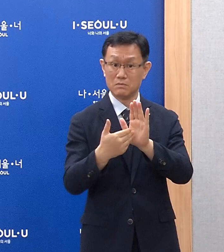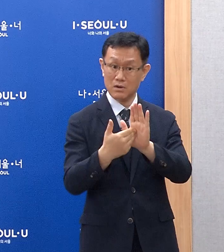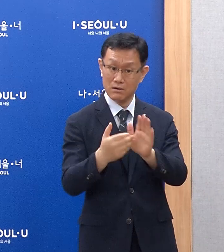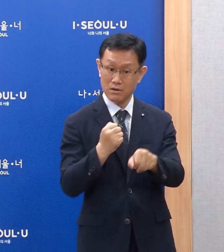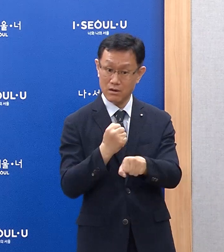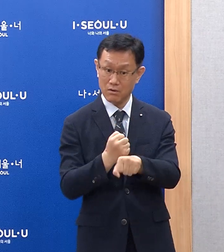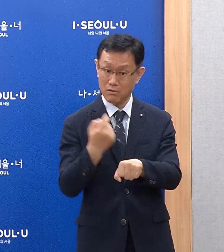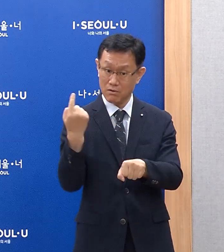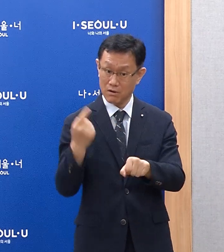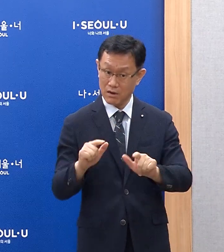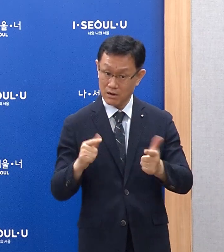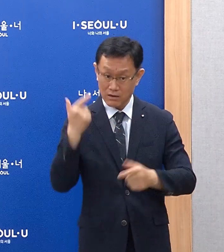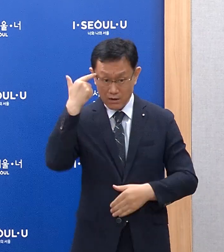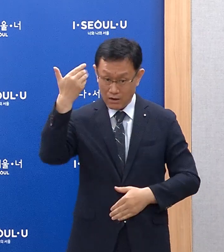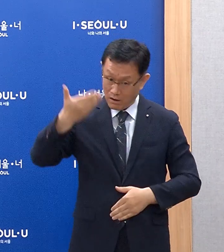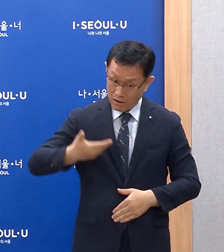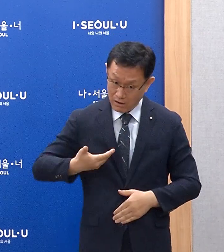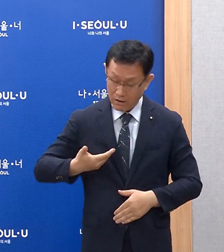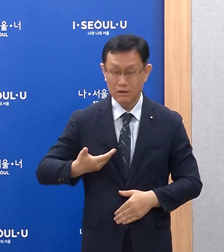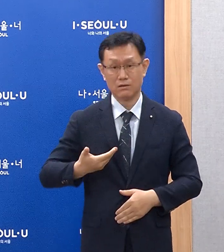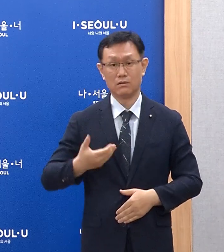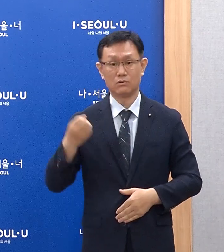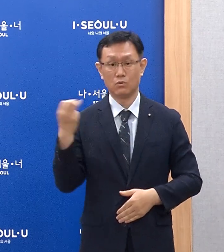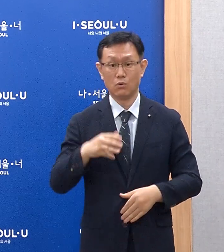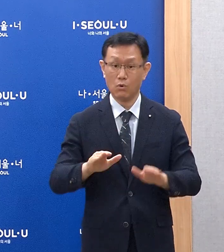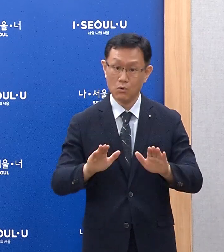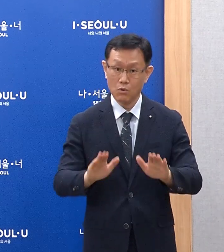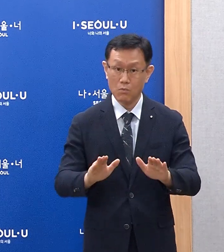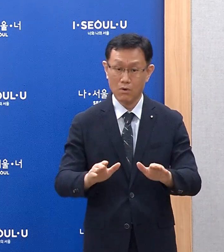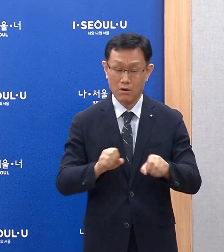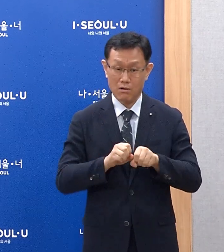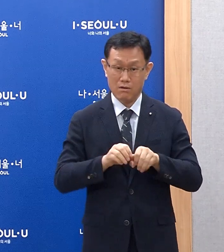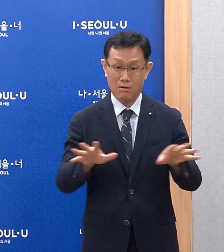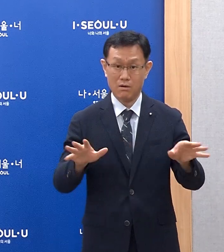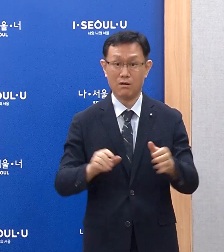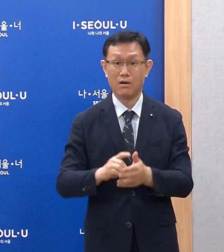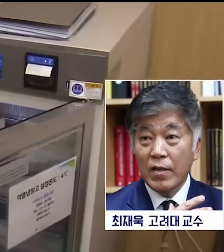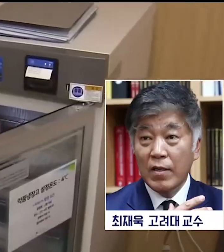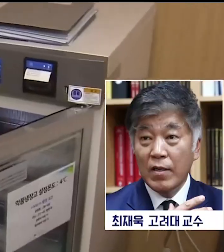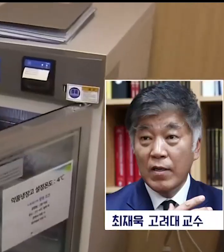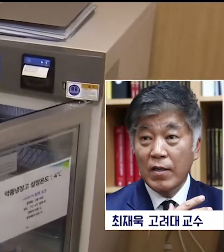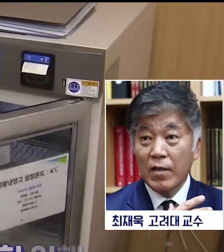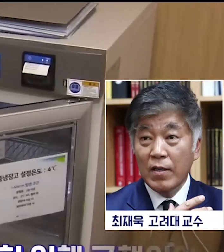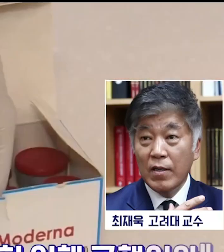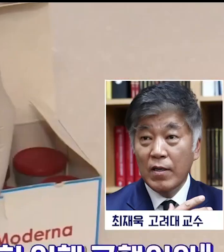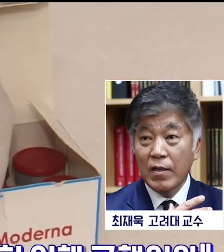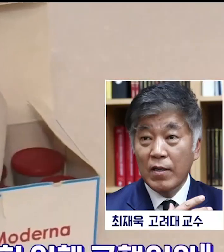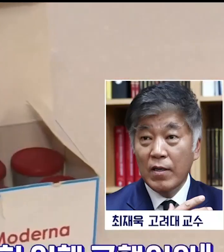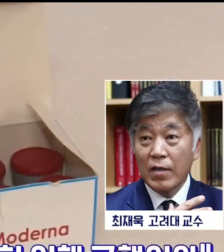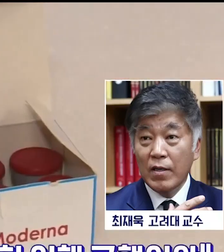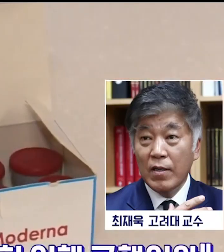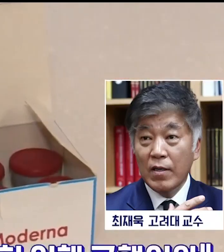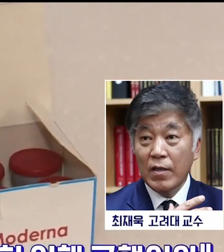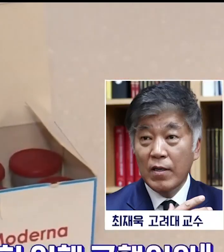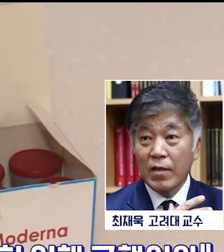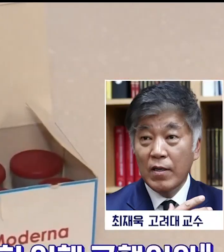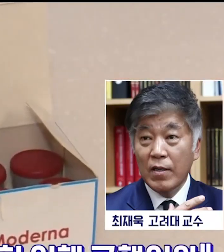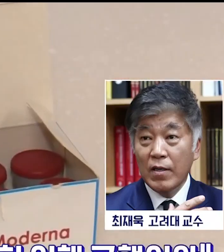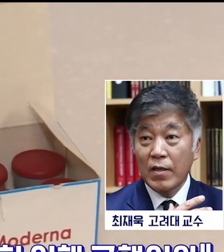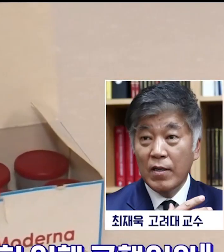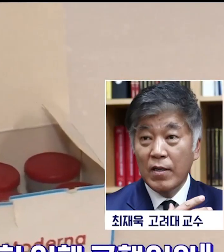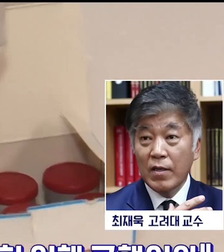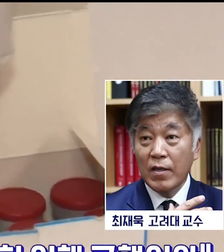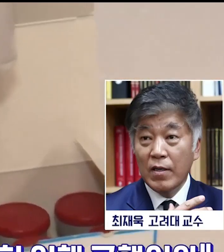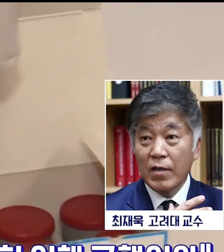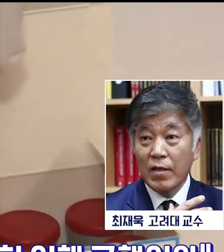없는지, 이번 4차 유행의 원인이 델타 변이에 대한 오판과 백신 수급 문제에 있는 것은 아닌지